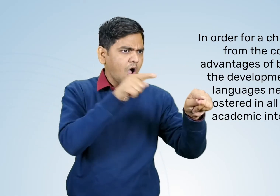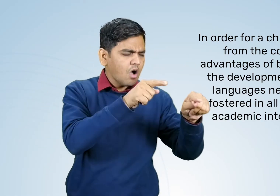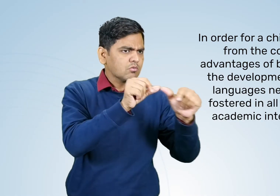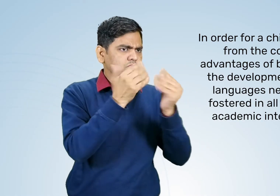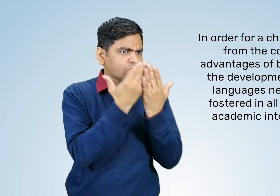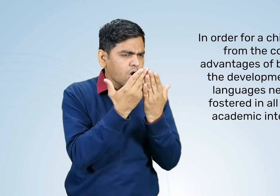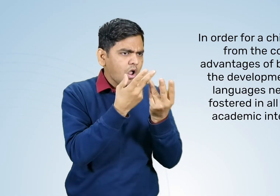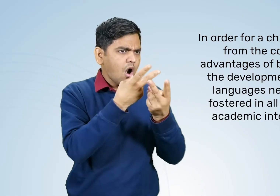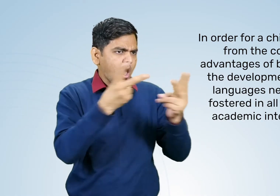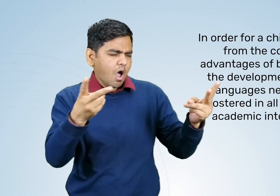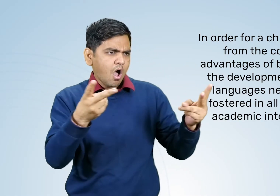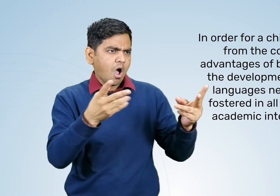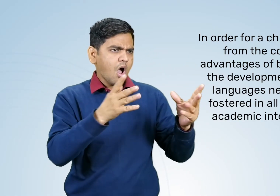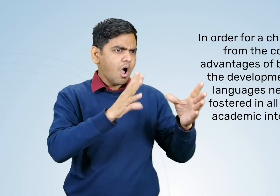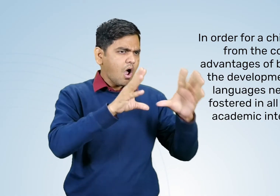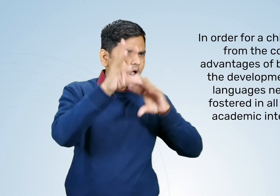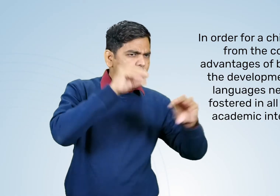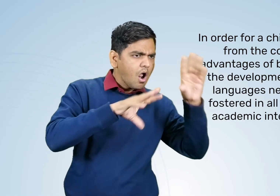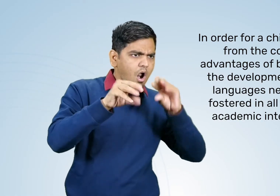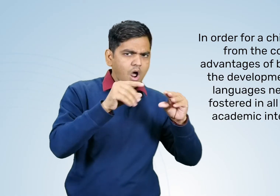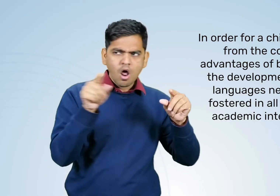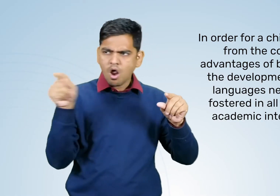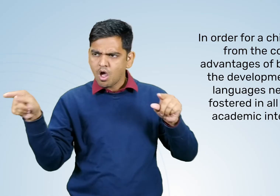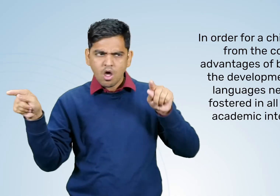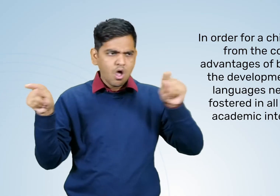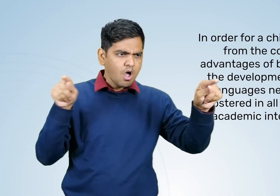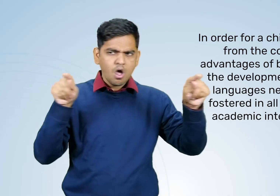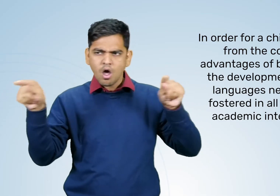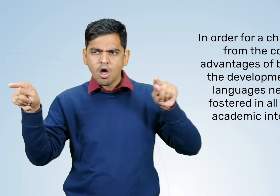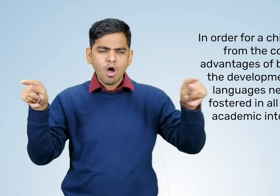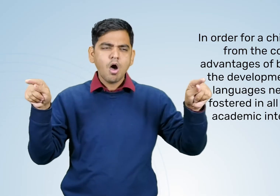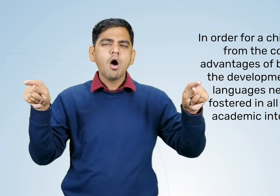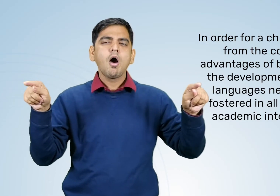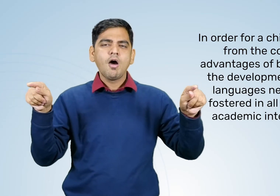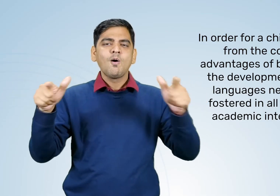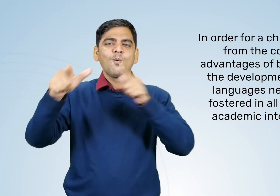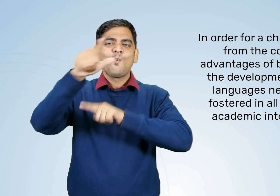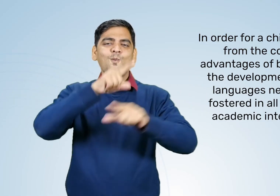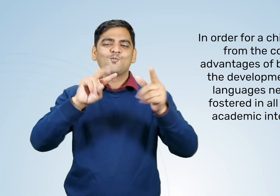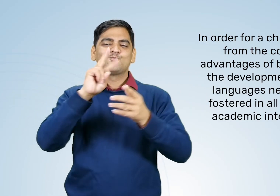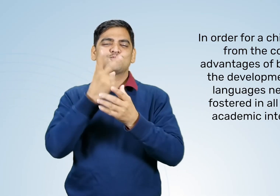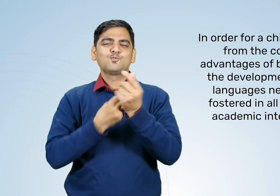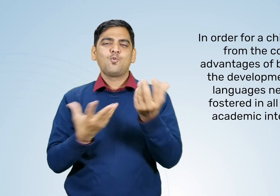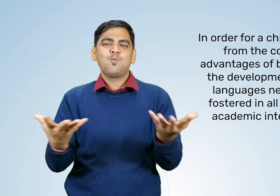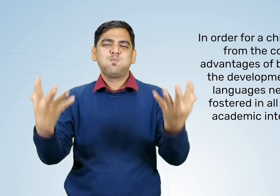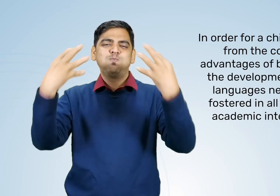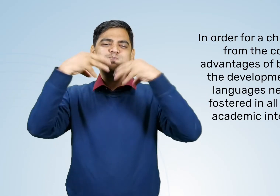दोनों भाषाओं के विकास को बढ़ावा देने की आवश्यकता है।